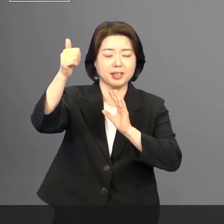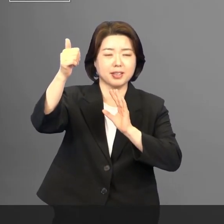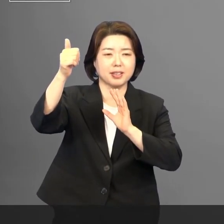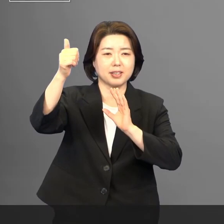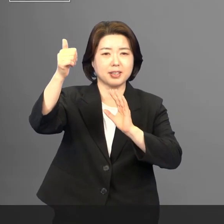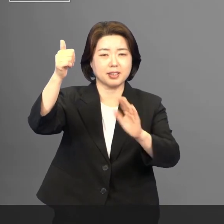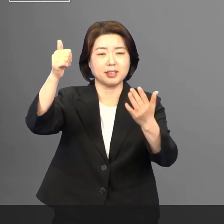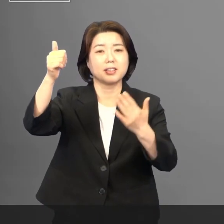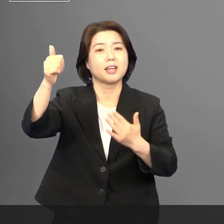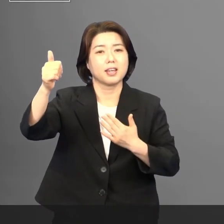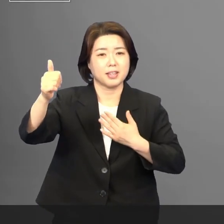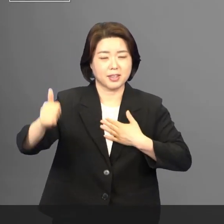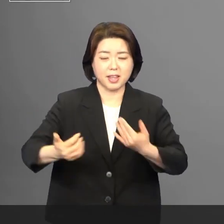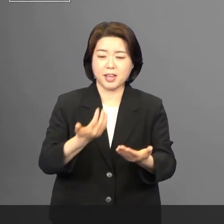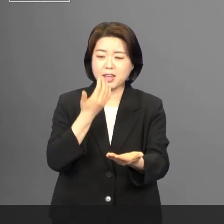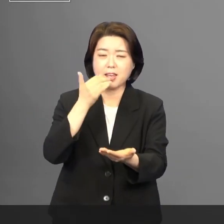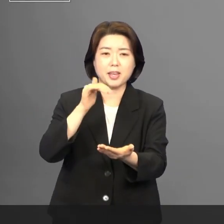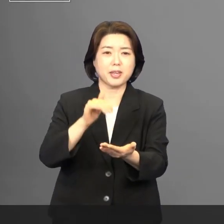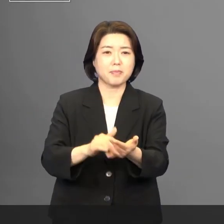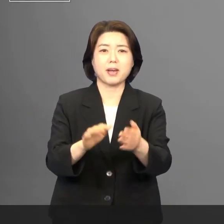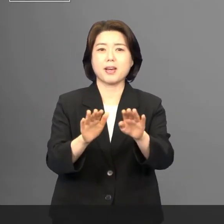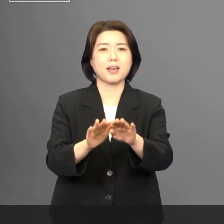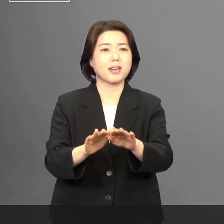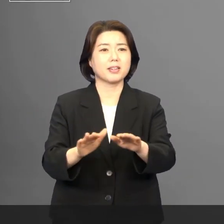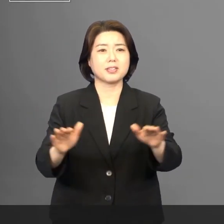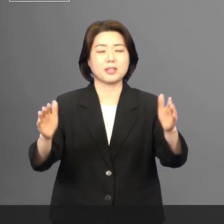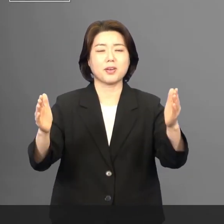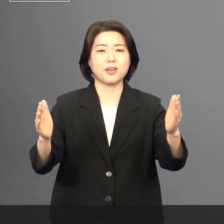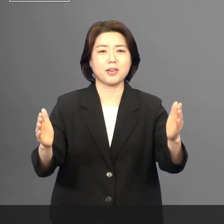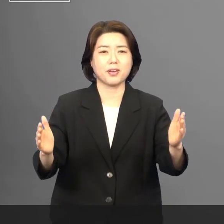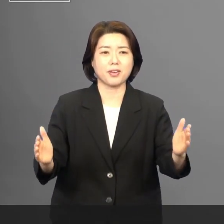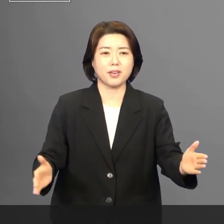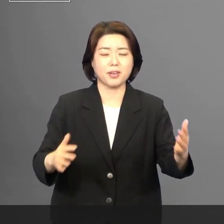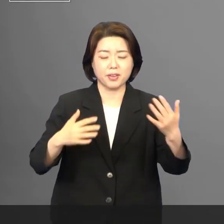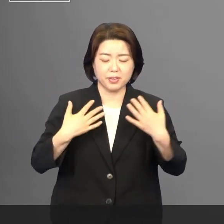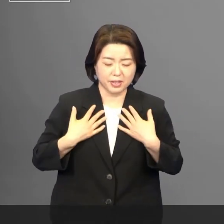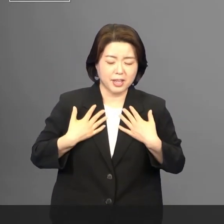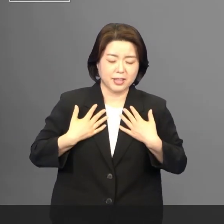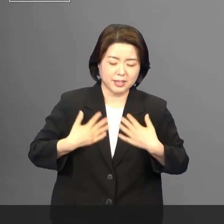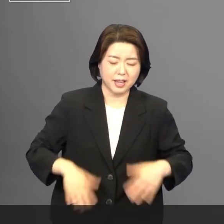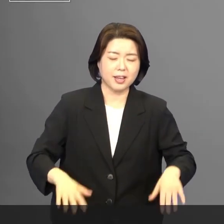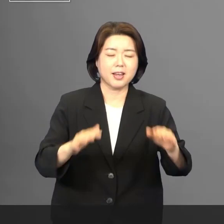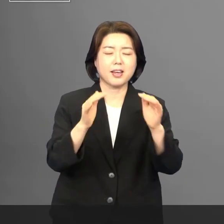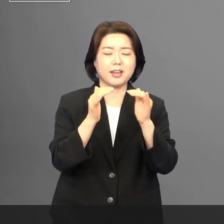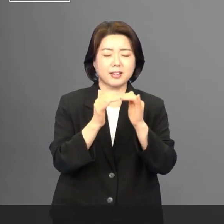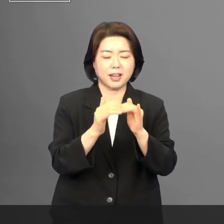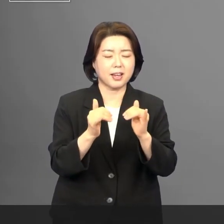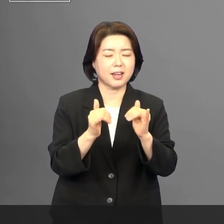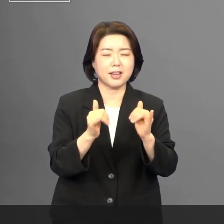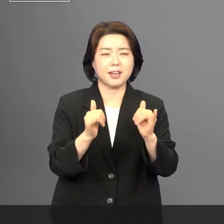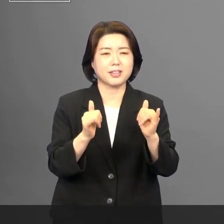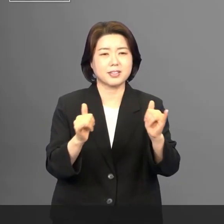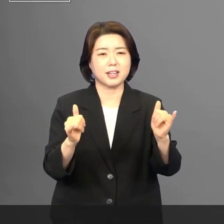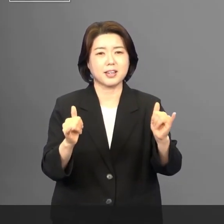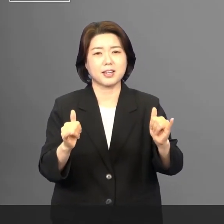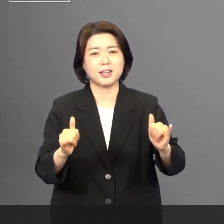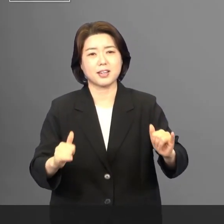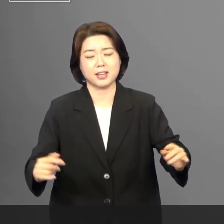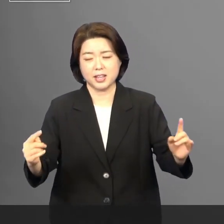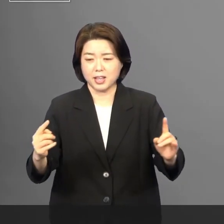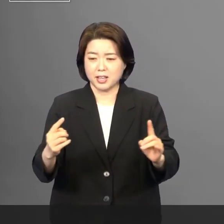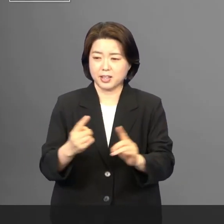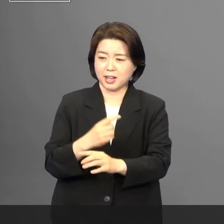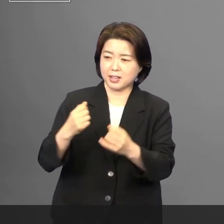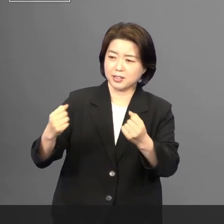주만이 내 반석, 약한 자 간곡해, 약한 자